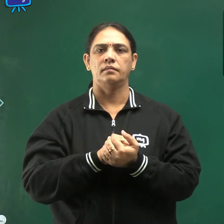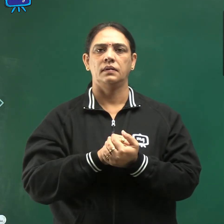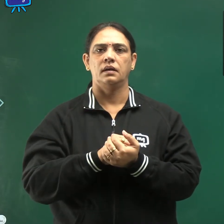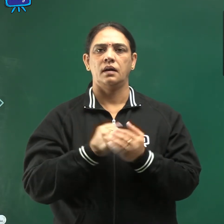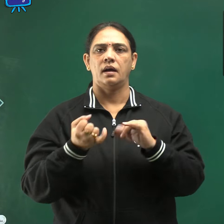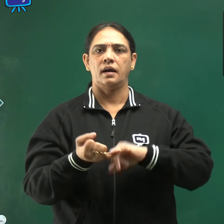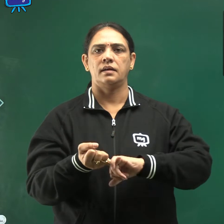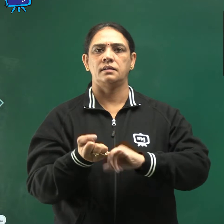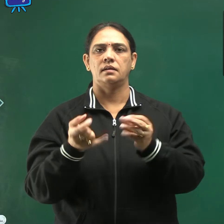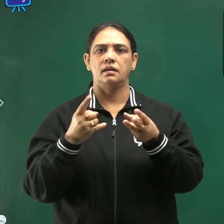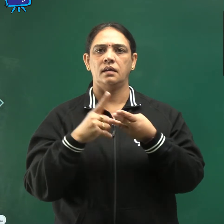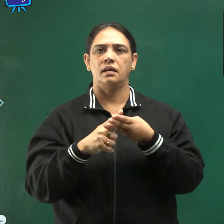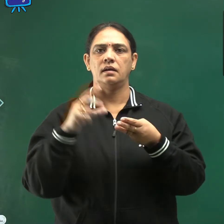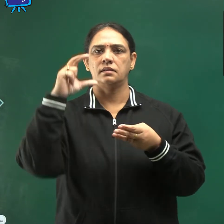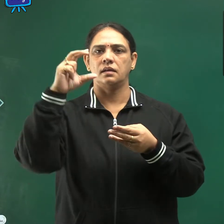सेक